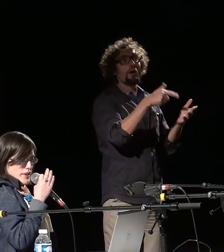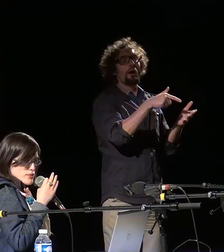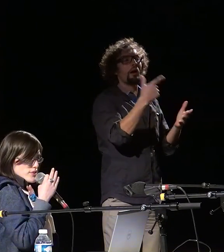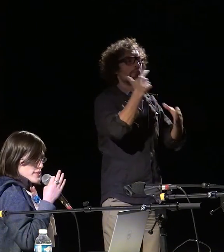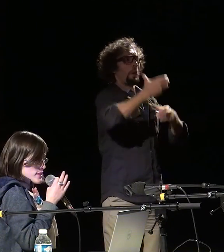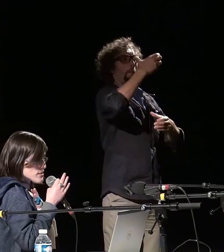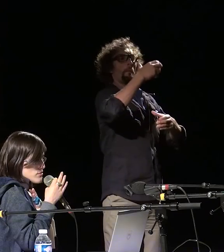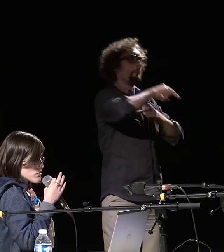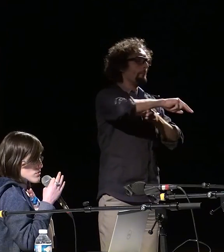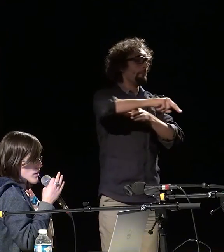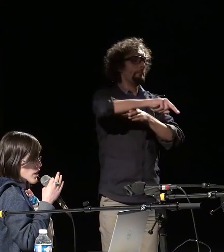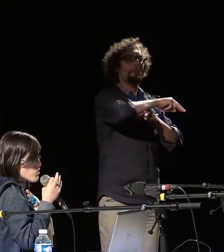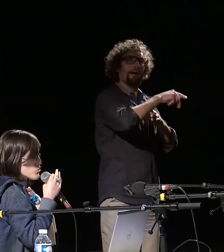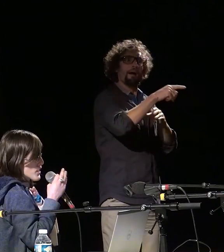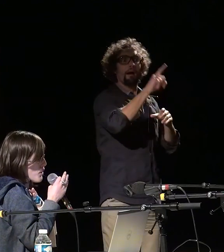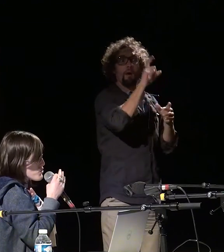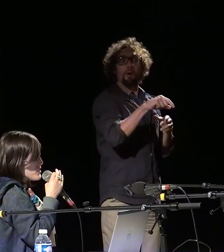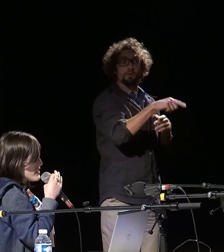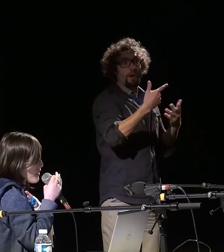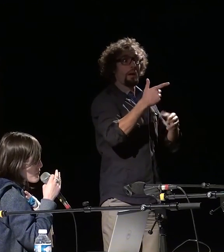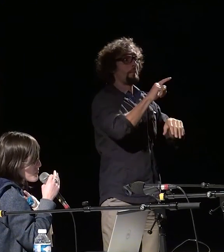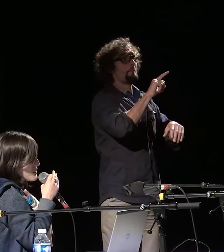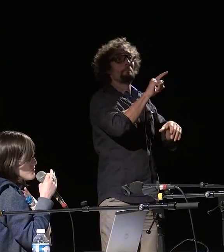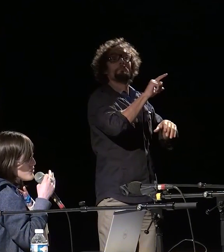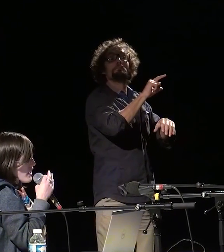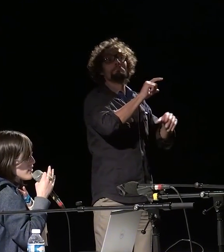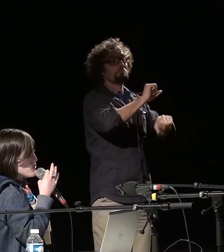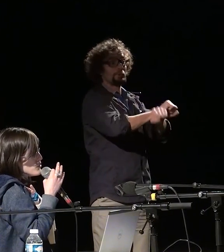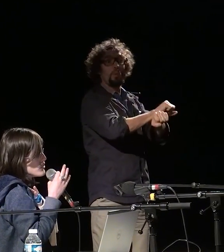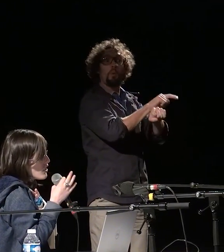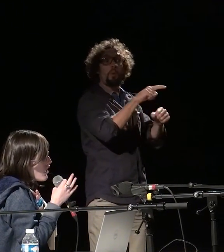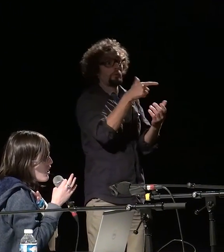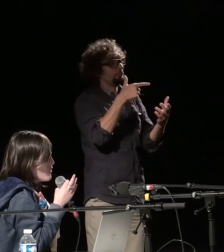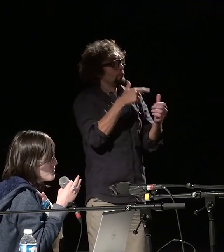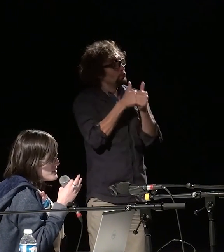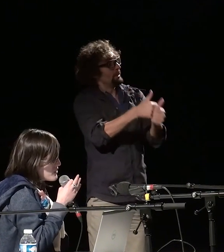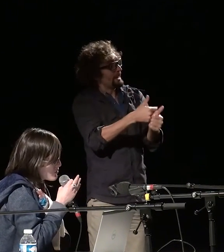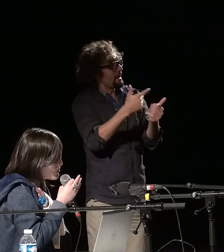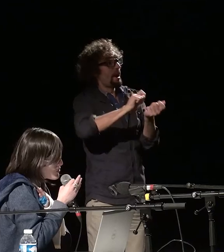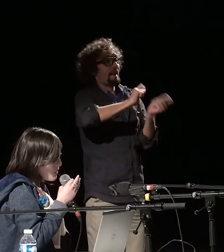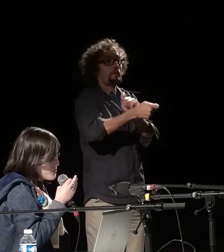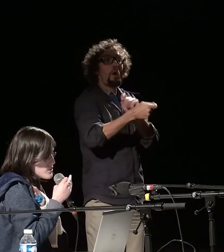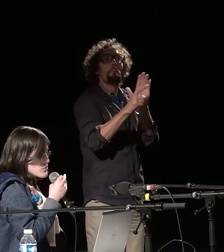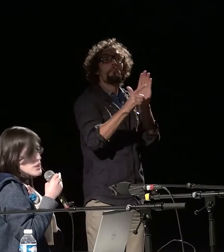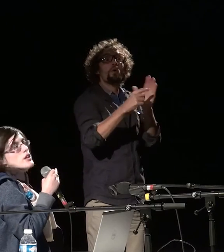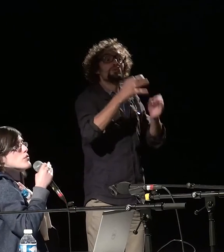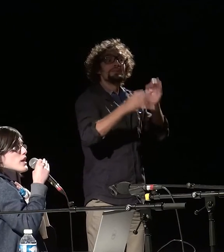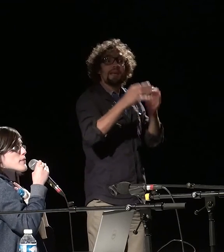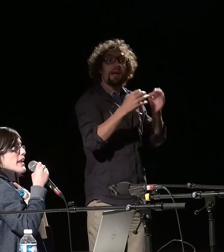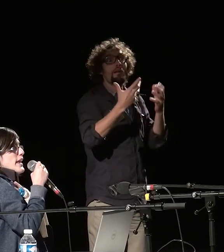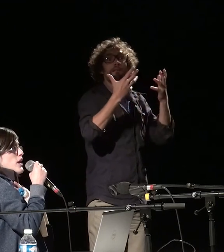où la prison s'inscrit dans une réforme judiciaire qui voulait une humanisation de la punition.